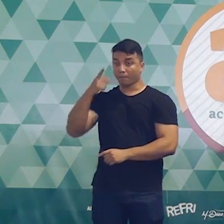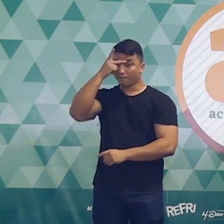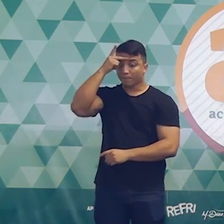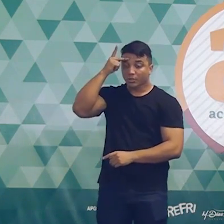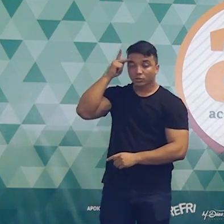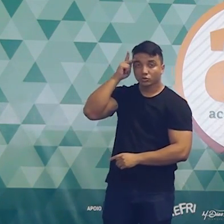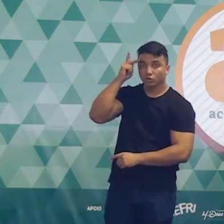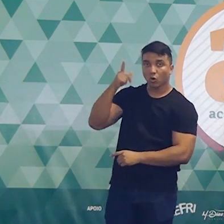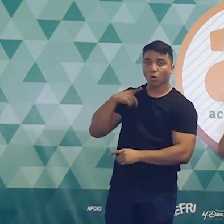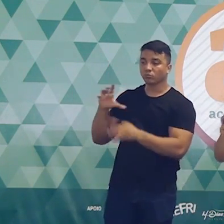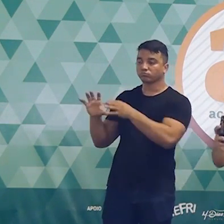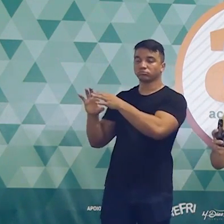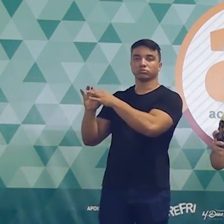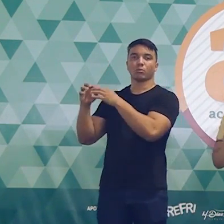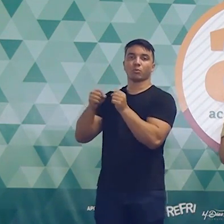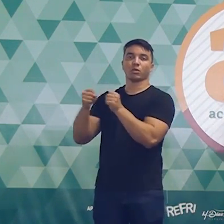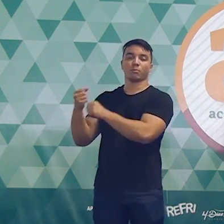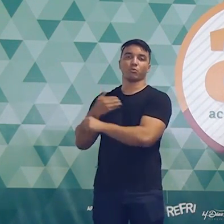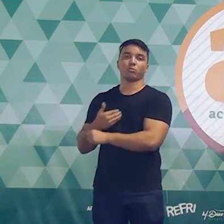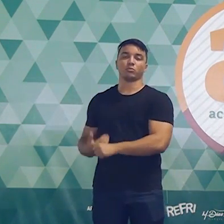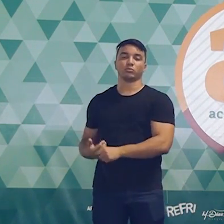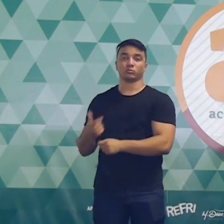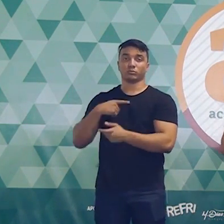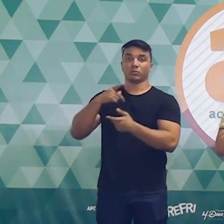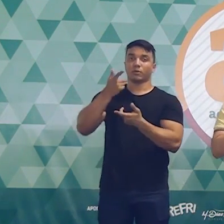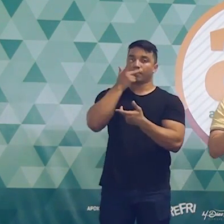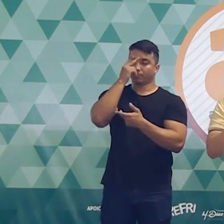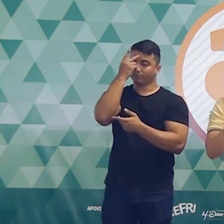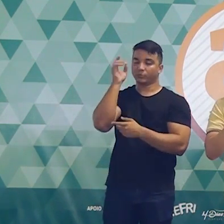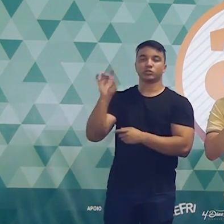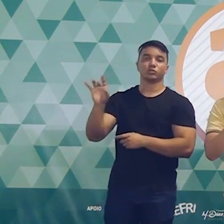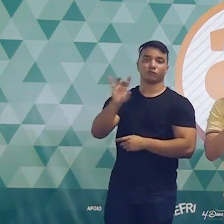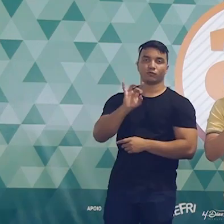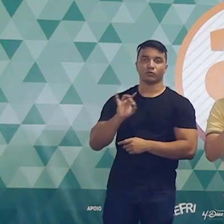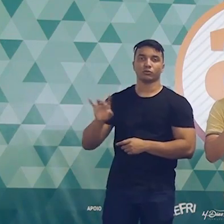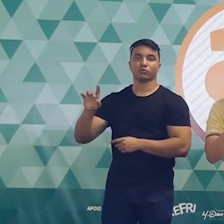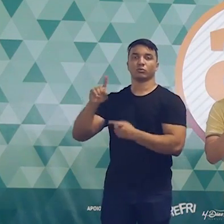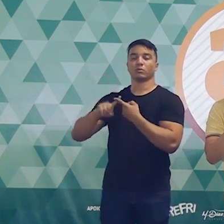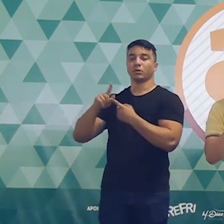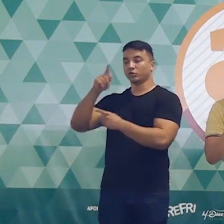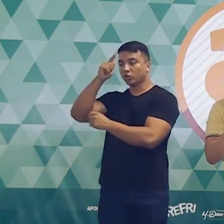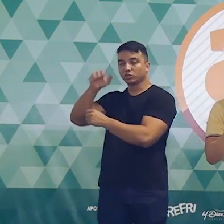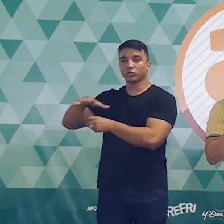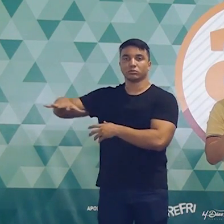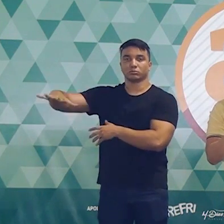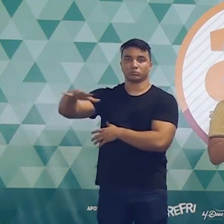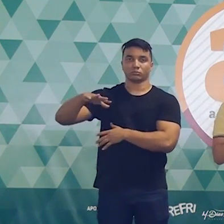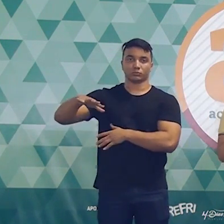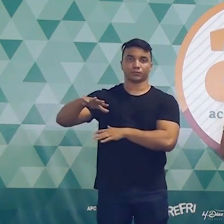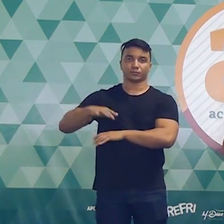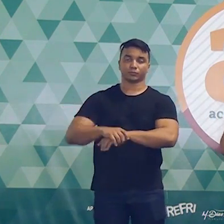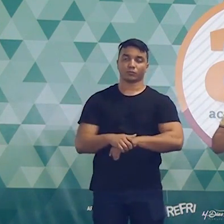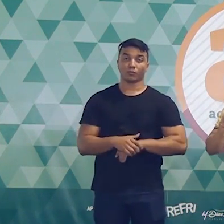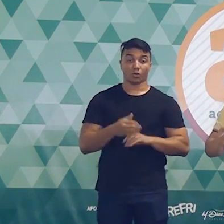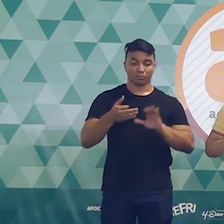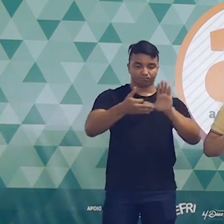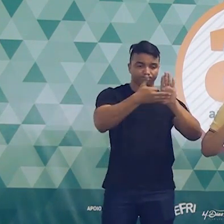pessoas e governos, indivíduos e gestões. Aí eu vou fazer um parágrafo, que vai ser o segundo do meu